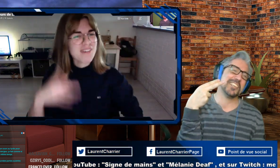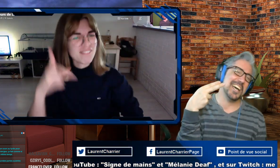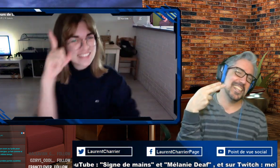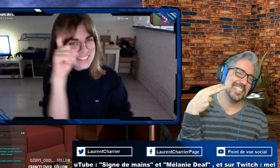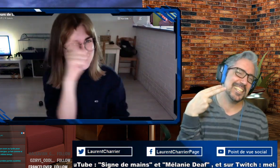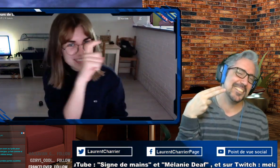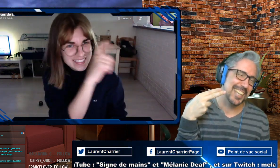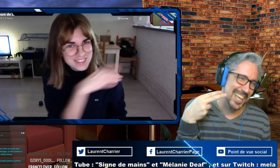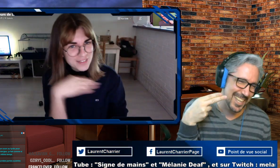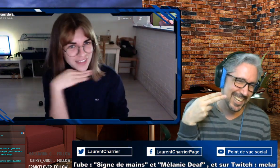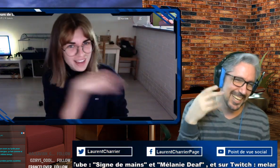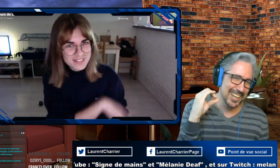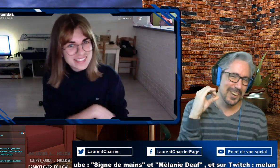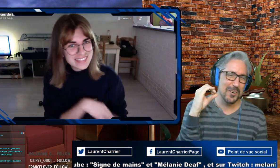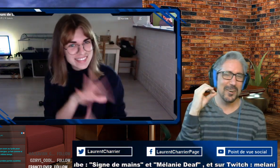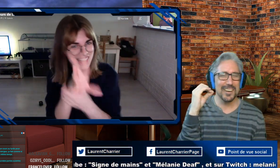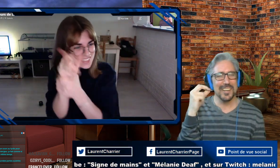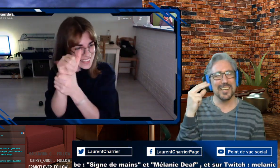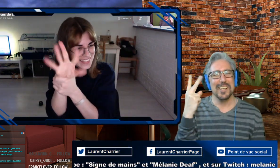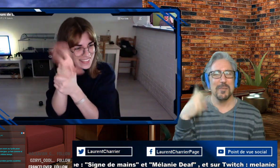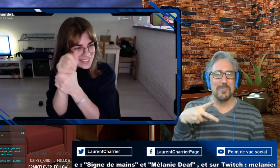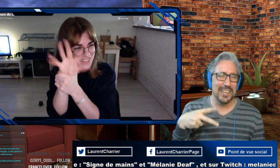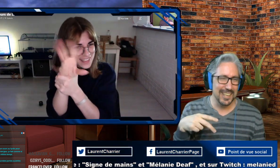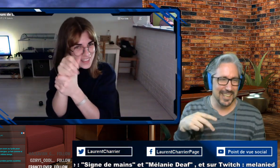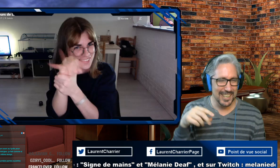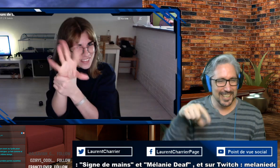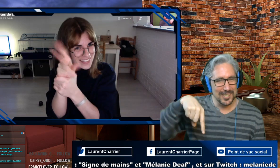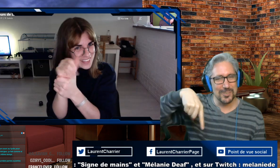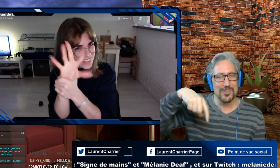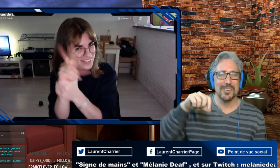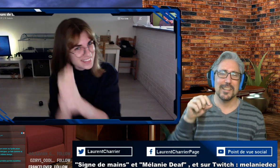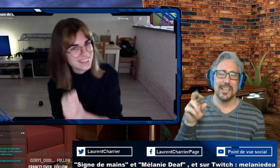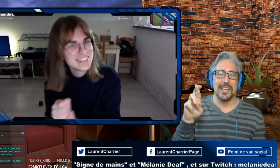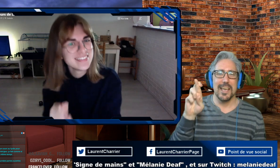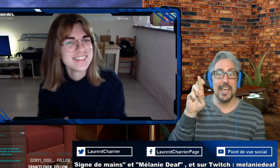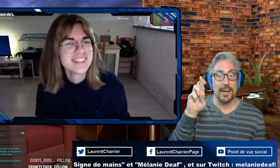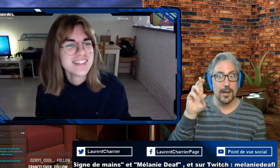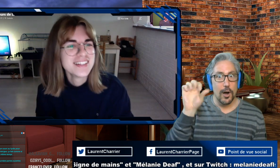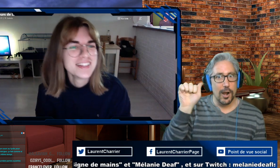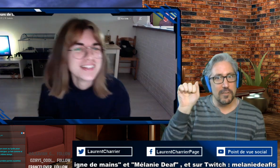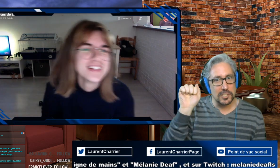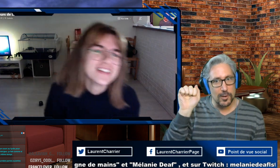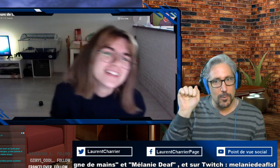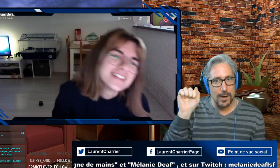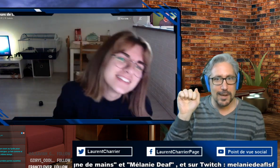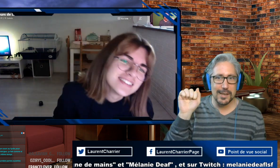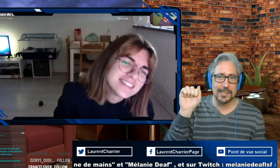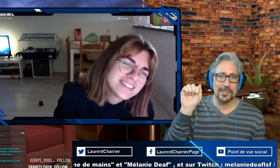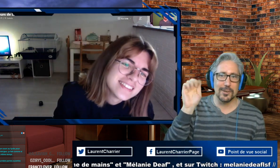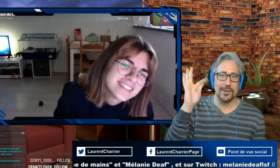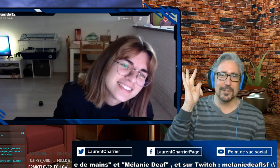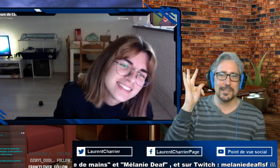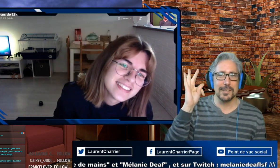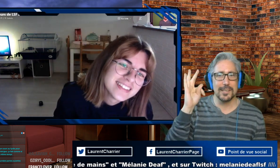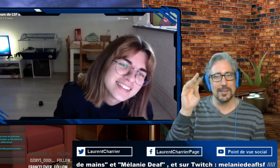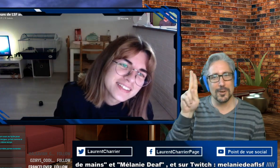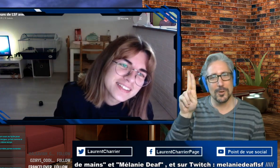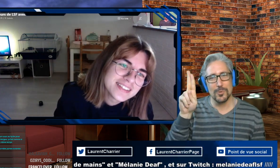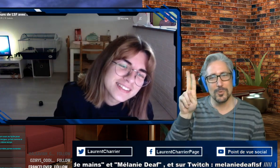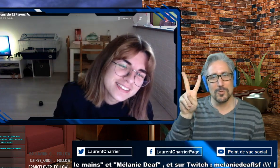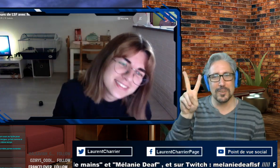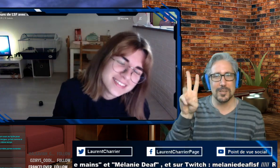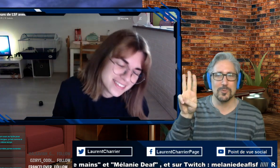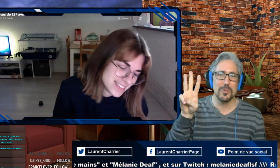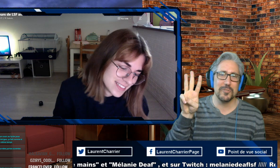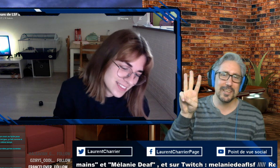J'étais jusqu'à N. J'étais jusqu'à N. P, Q, R. Oh la vache, j'étais loin. S, T,